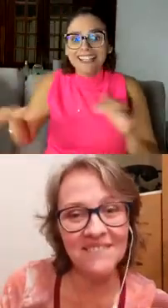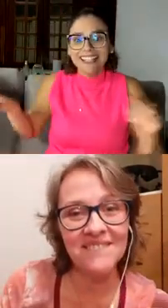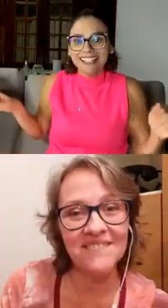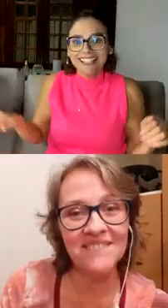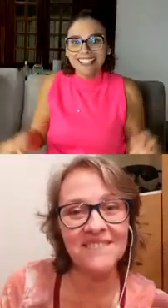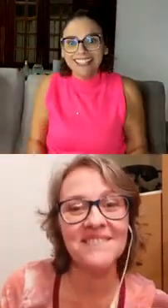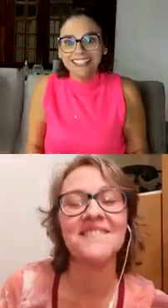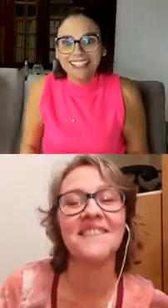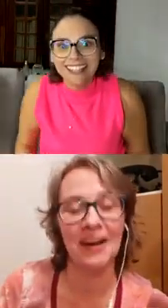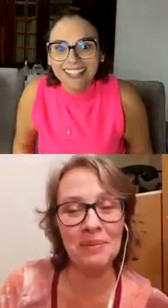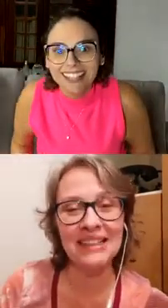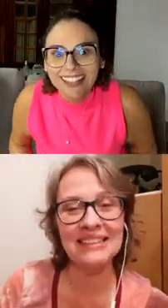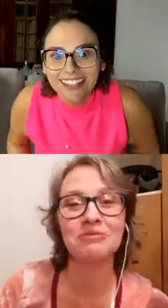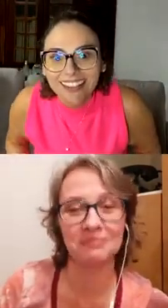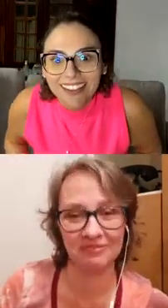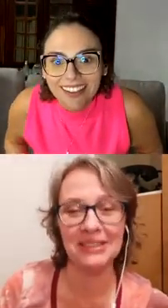Sim.